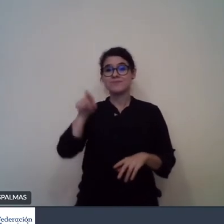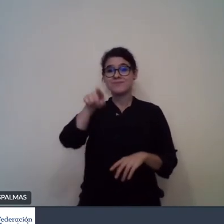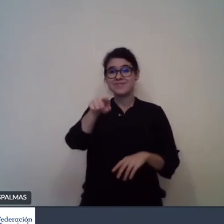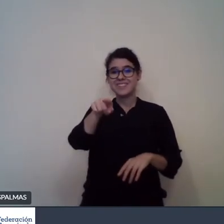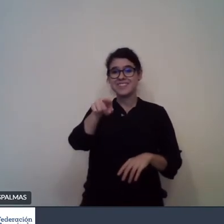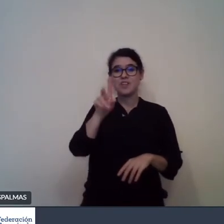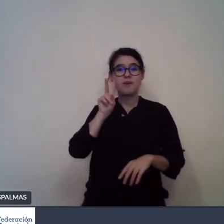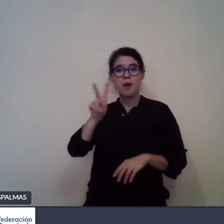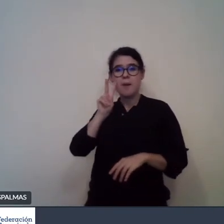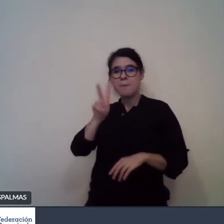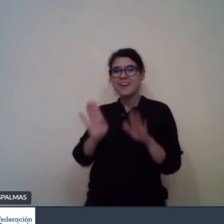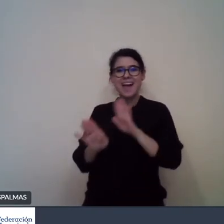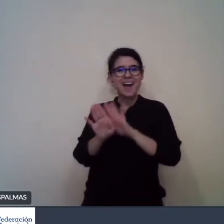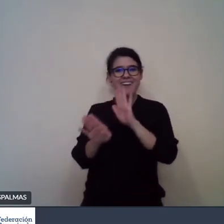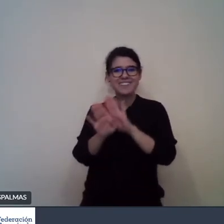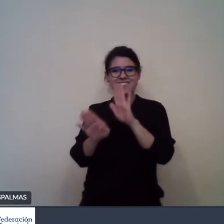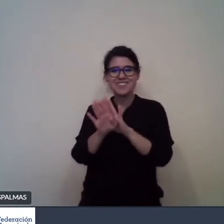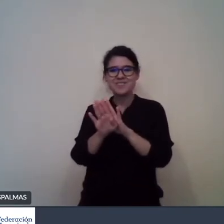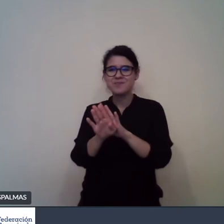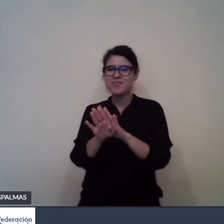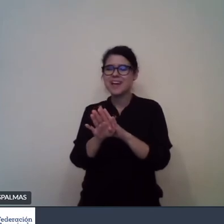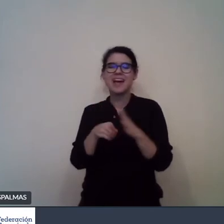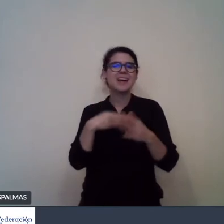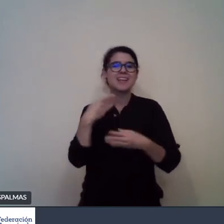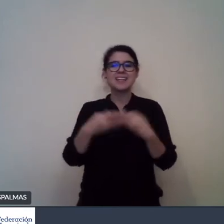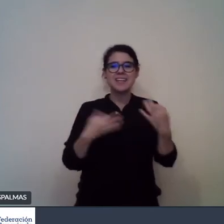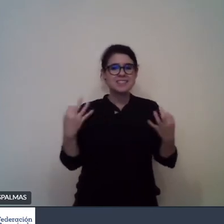Este tipo de continuación lo que hace es,